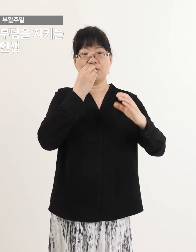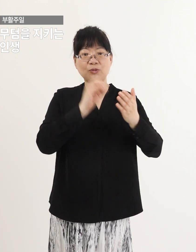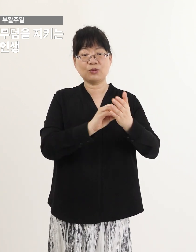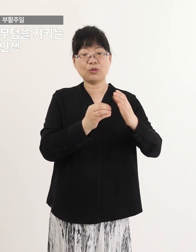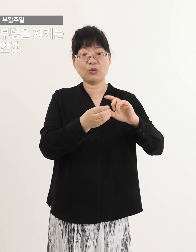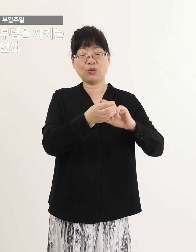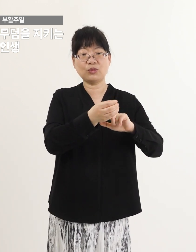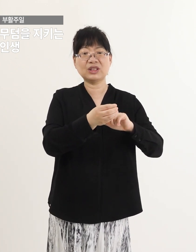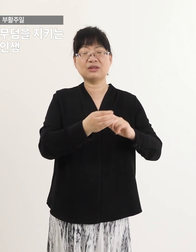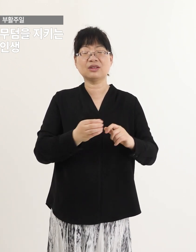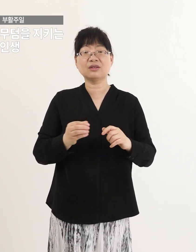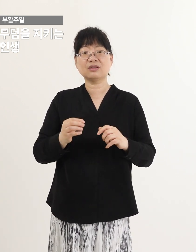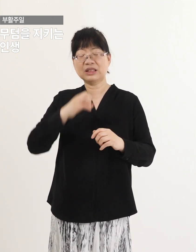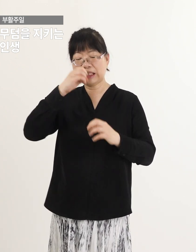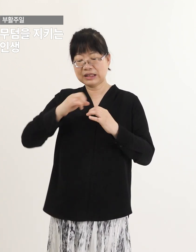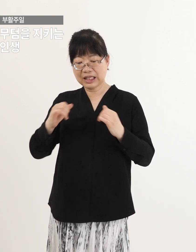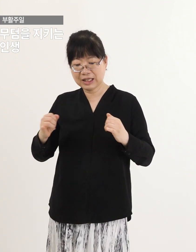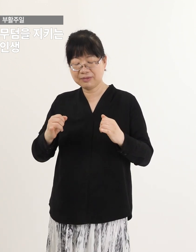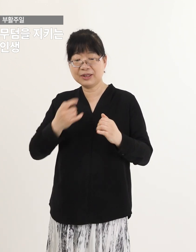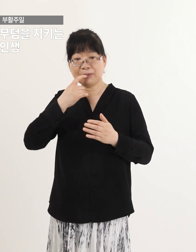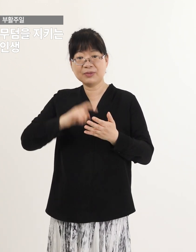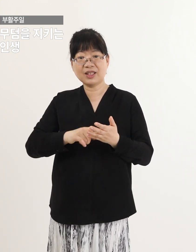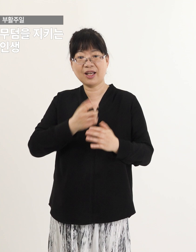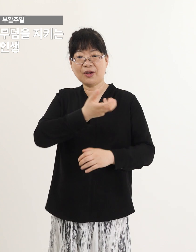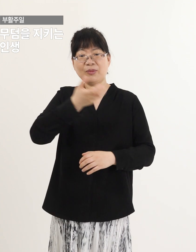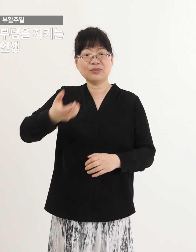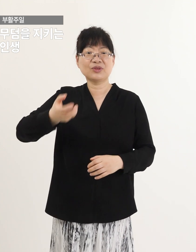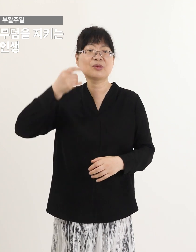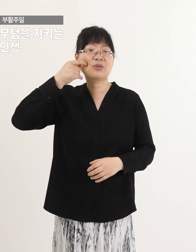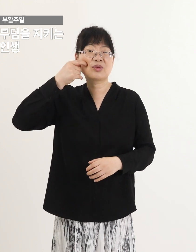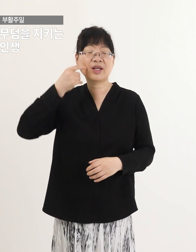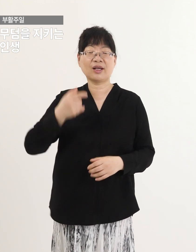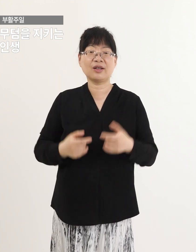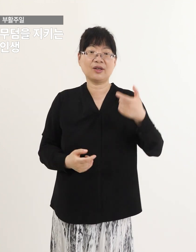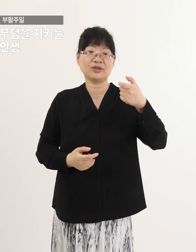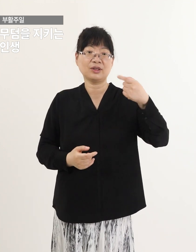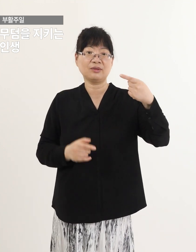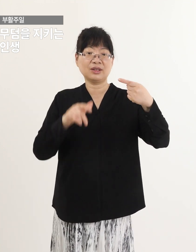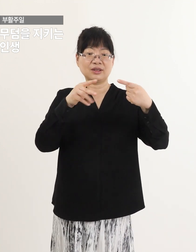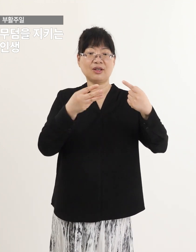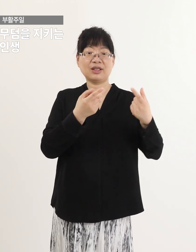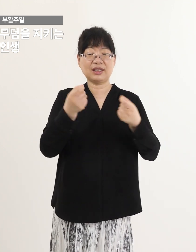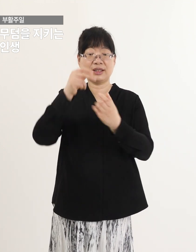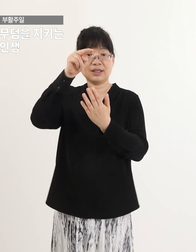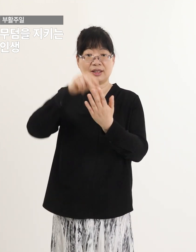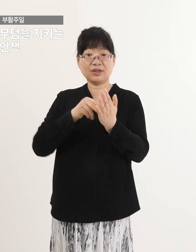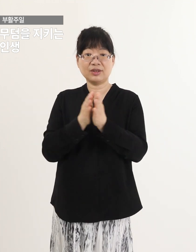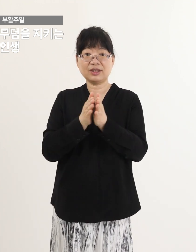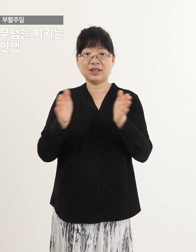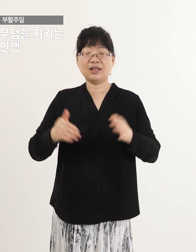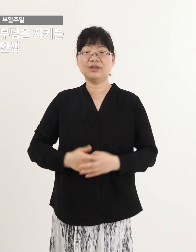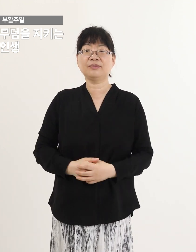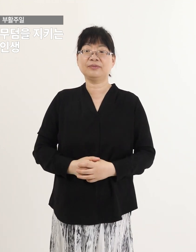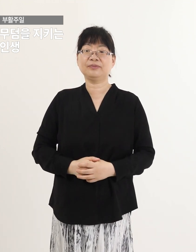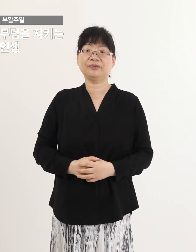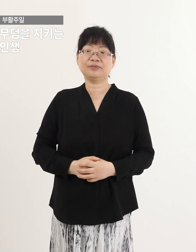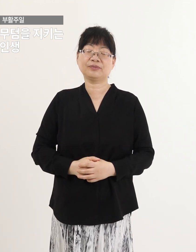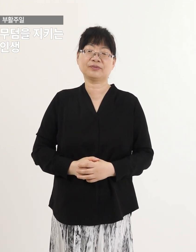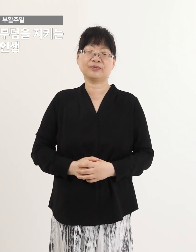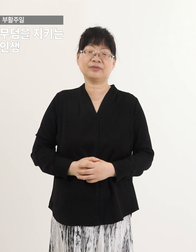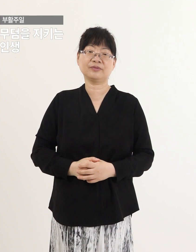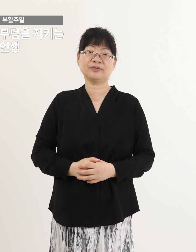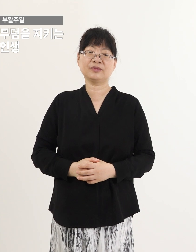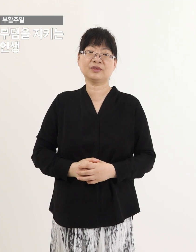수 있는 돌의 크기가 아닙니다. 근데 61절을 볼까요? 한번 전체 같이 읽겠습니다. 61절